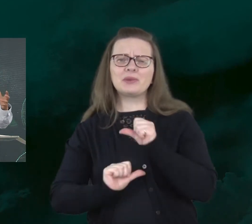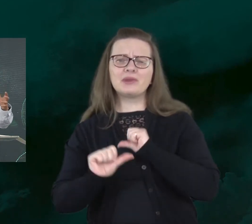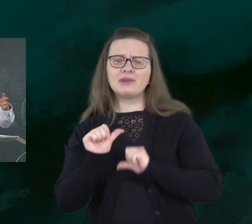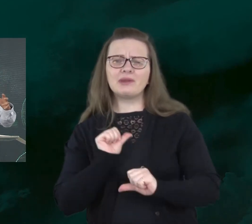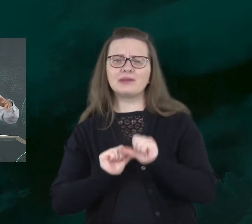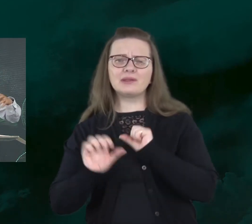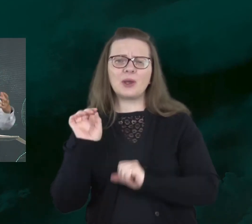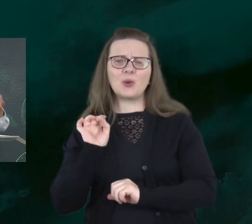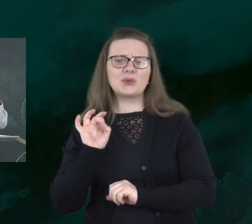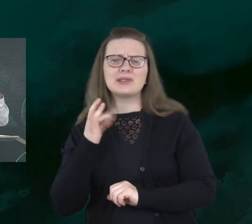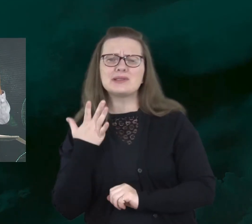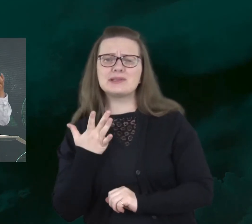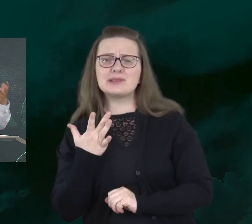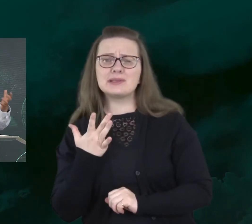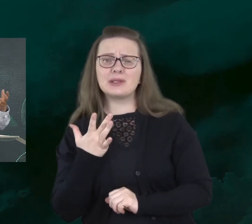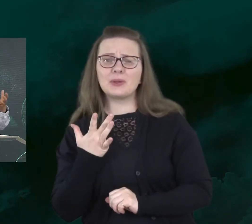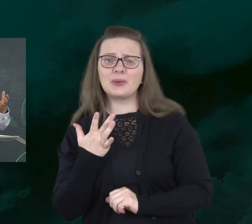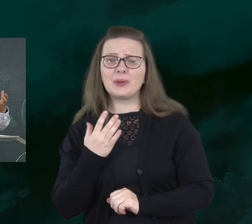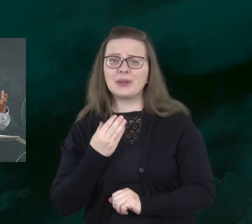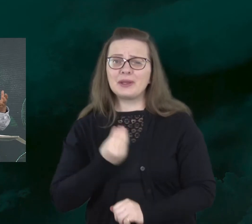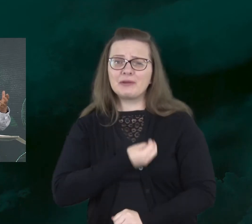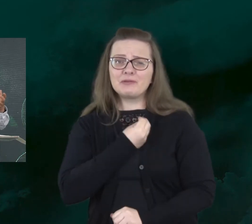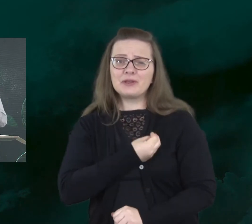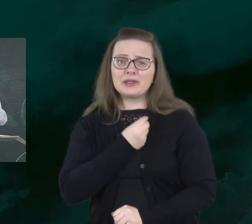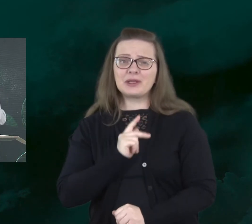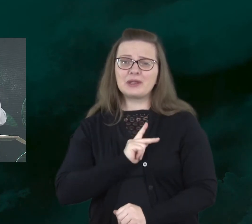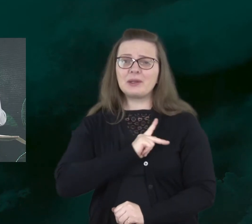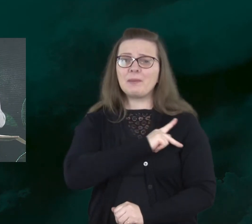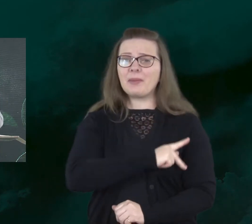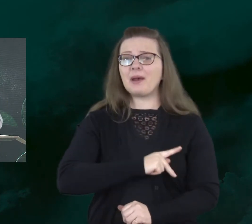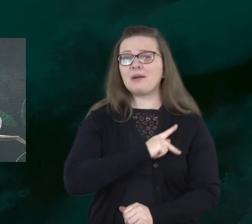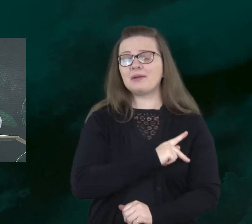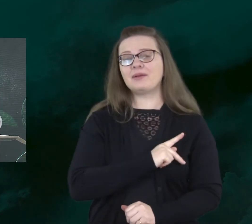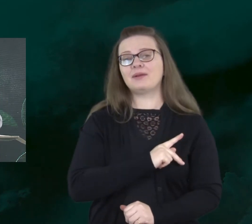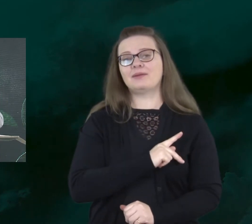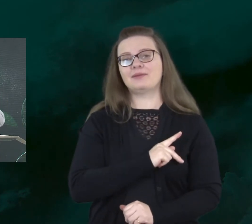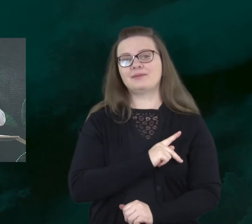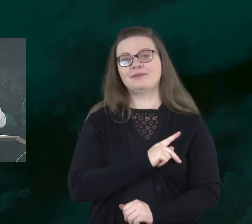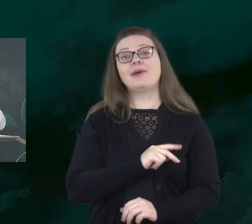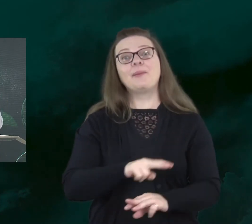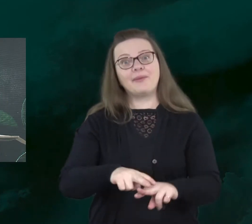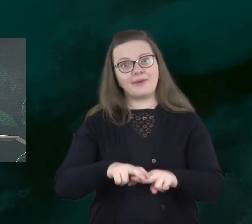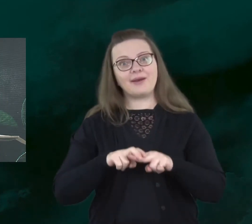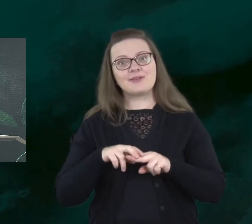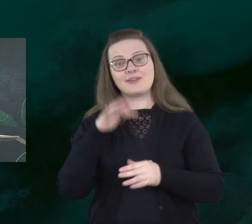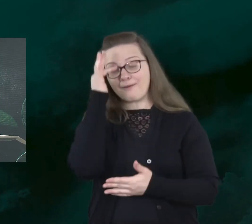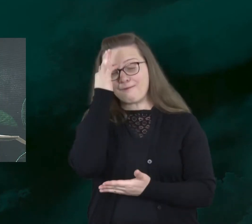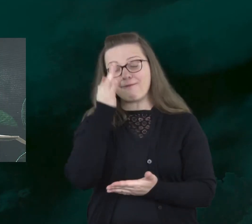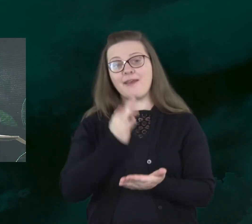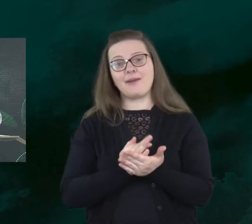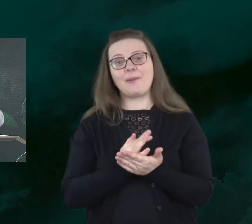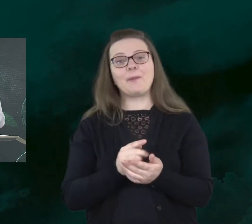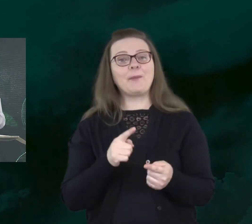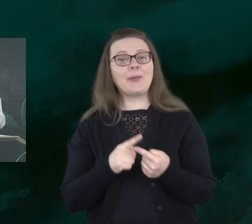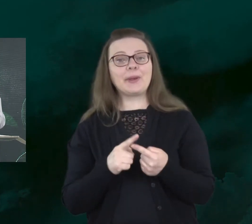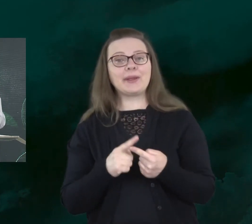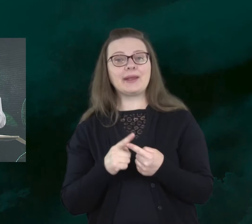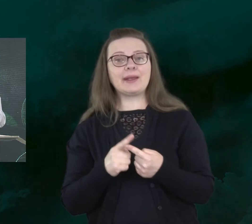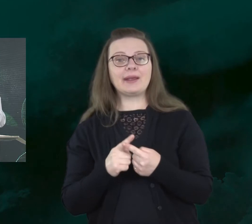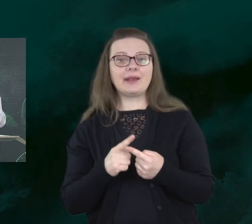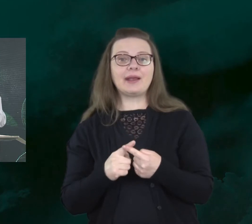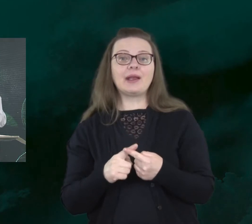radical houve na vida de Paulo por causa da fé. Quando ele creu, essa